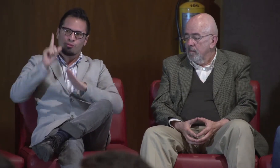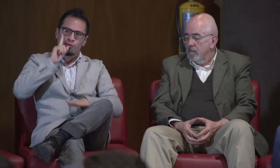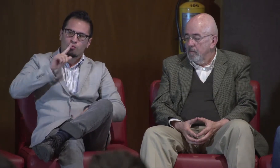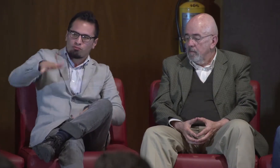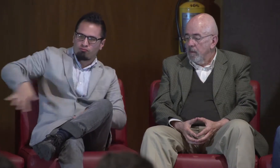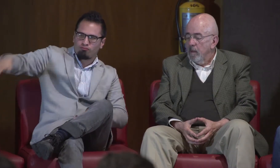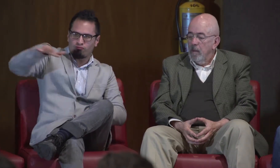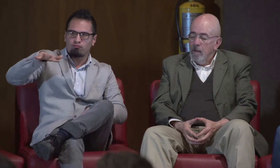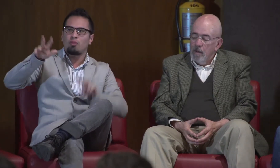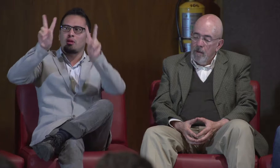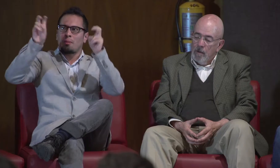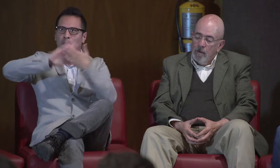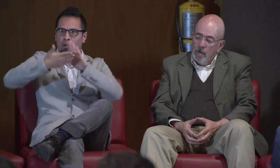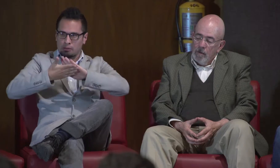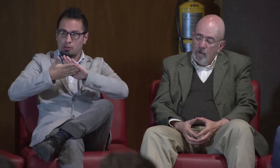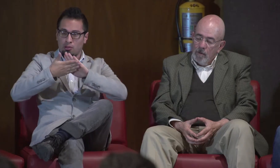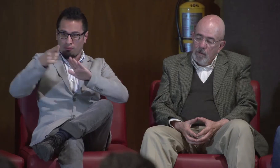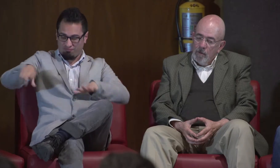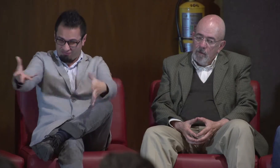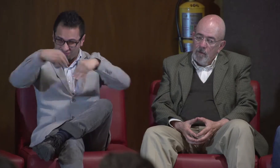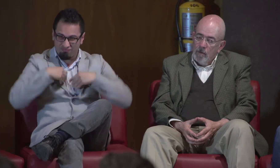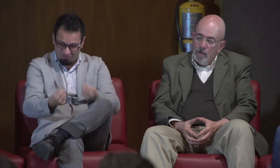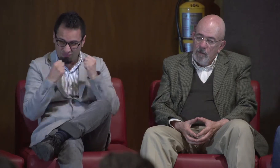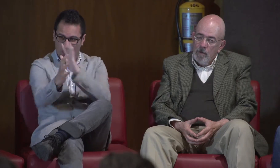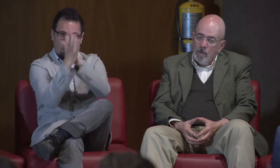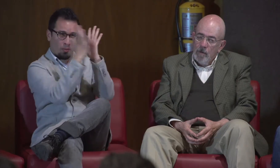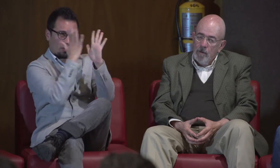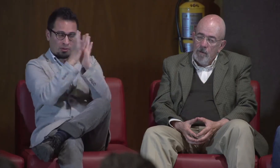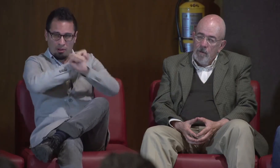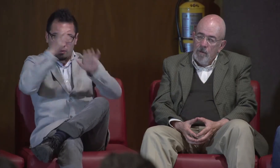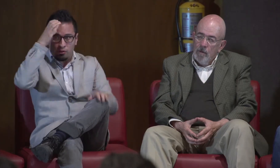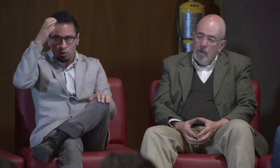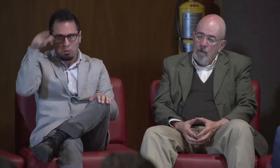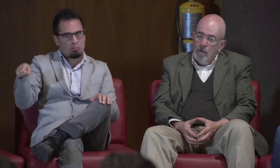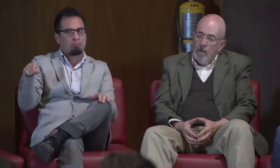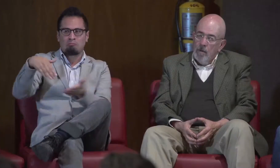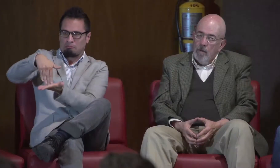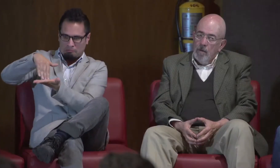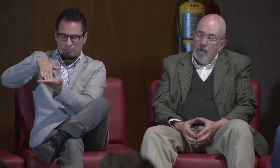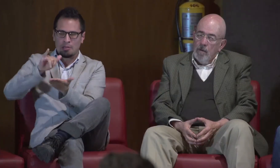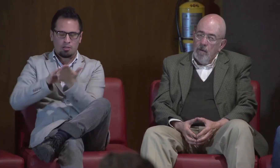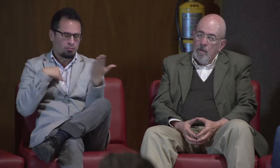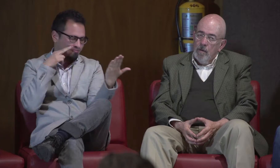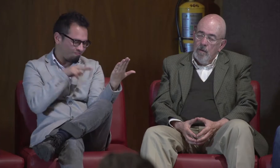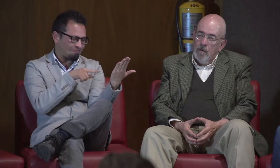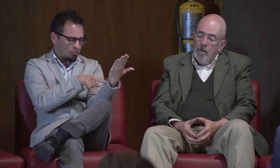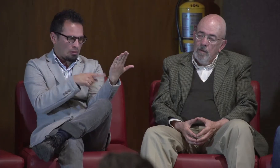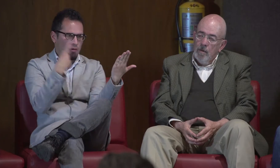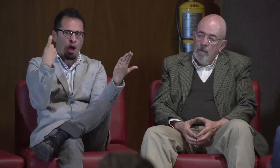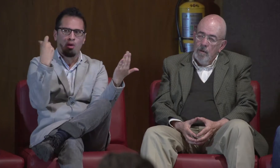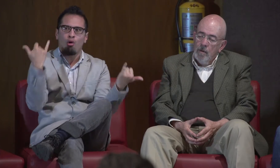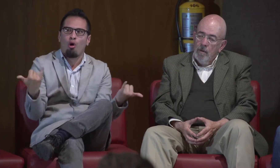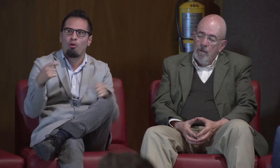pertenecer al glosario, que eran en un primer momento desconocidas por la comunidad sorda, digámoslo así. Ellos no conocían o